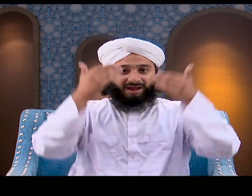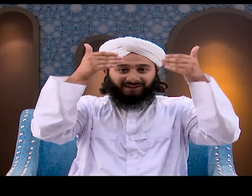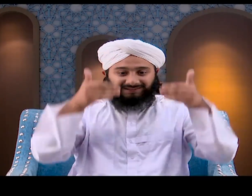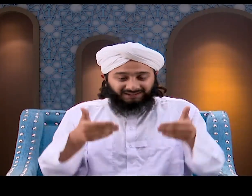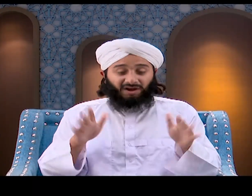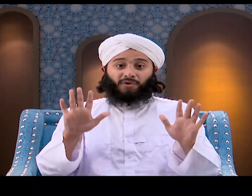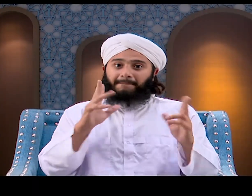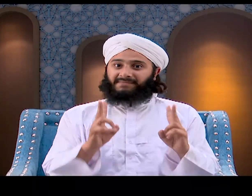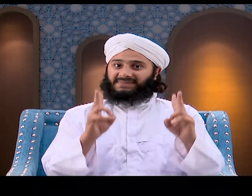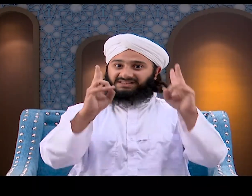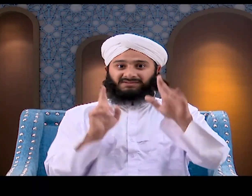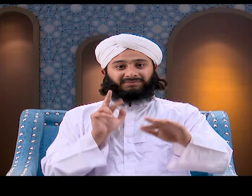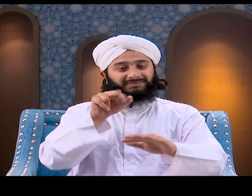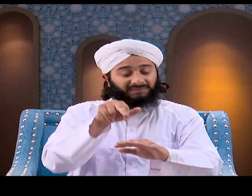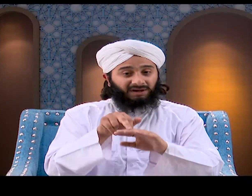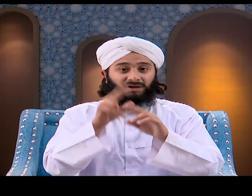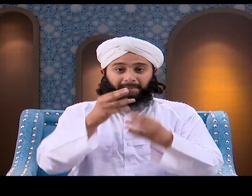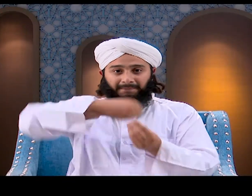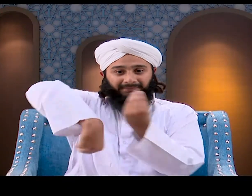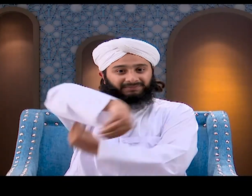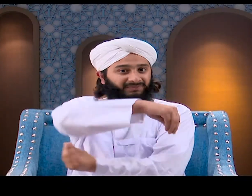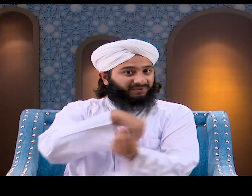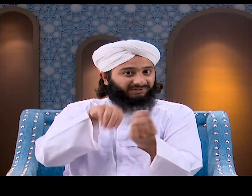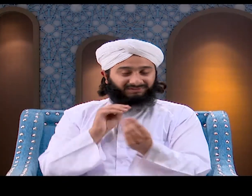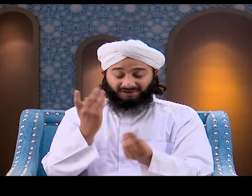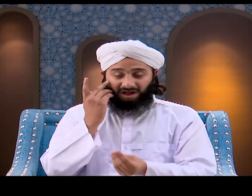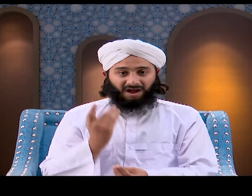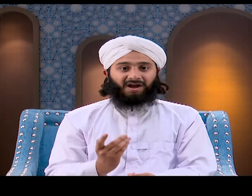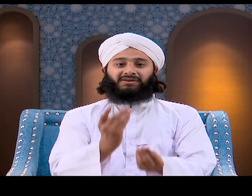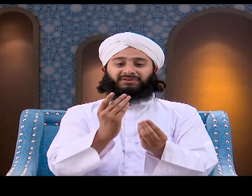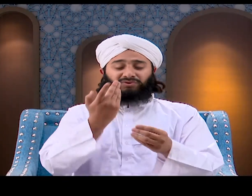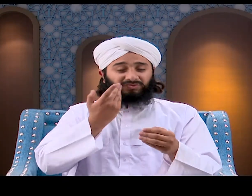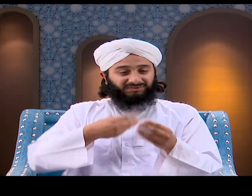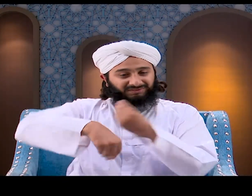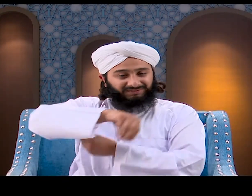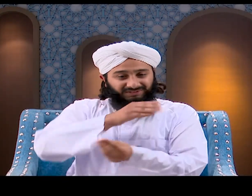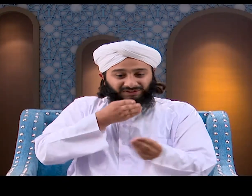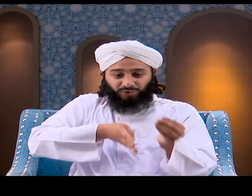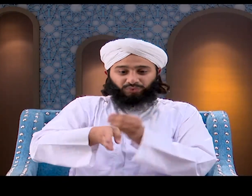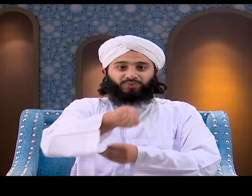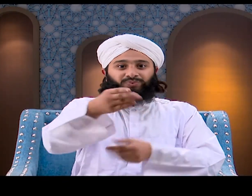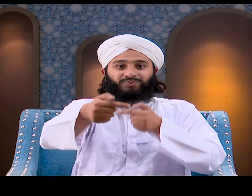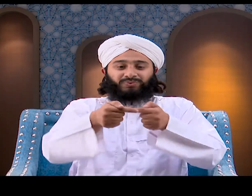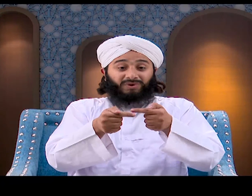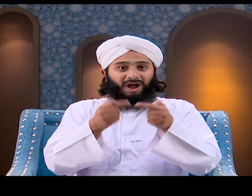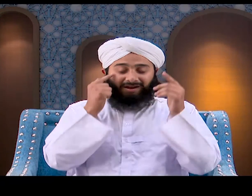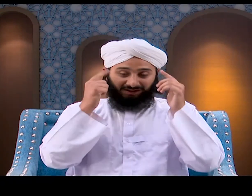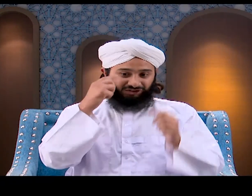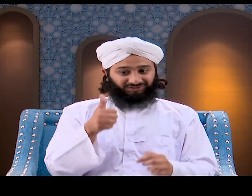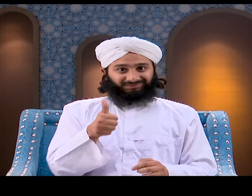حالت میں، مسجد میں جاتے ہوئے، طواف کعبہ کرتے ہوئے، سفر حج کے دوران اچھی اور قابل رشک موت آتی ہے۔